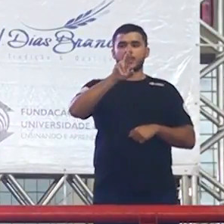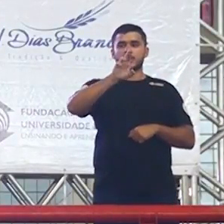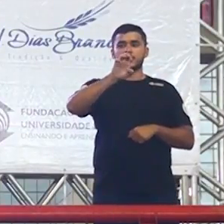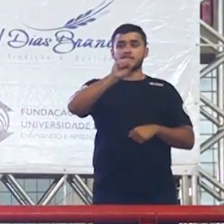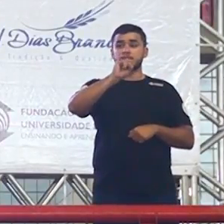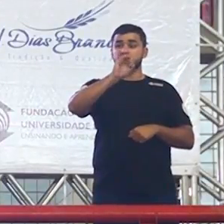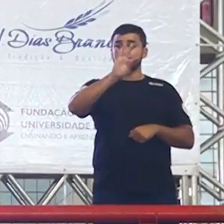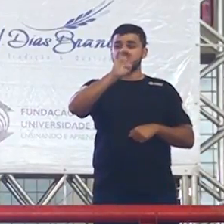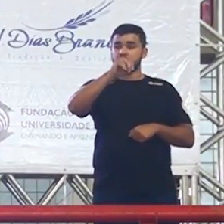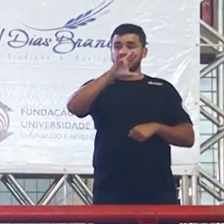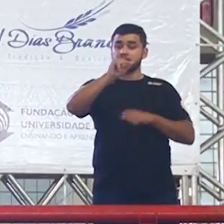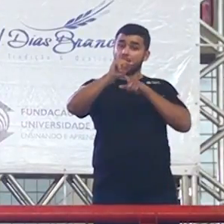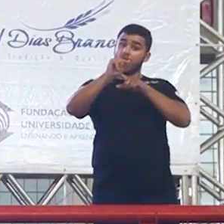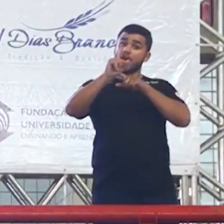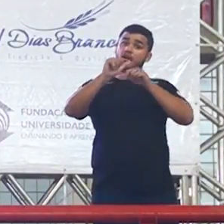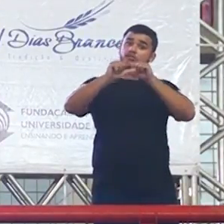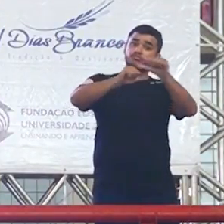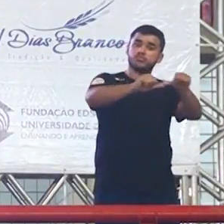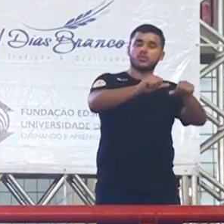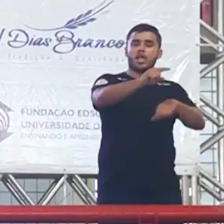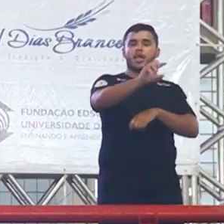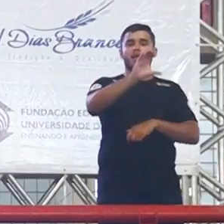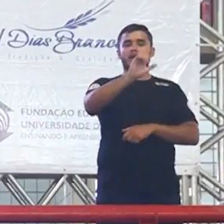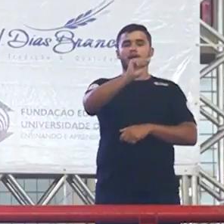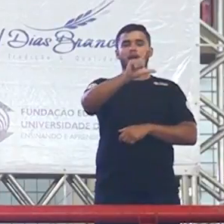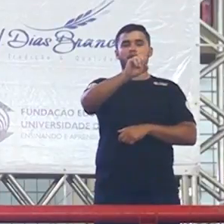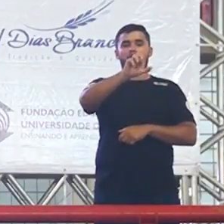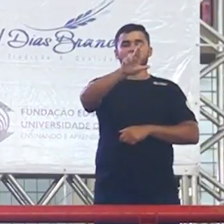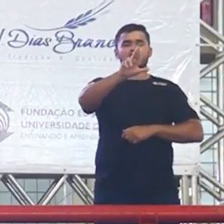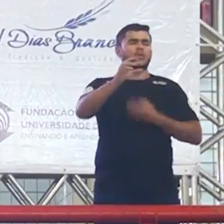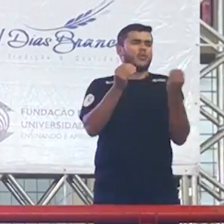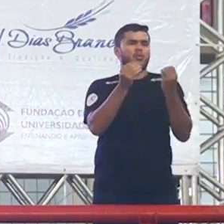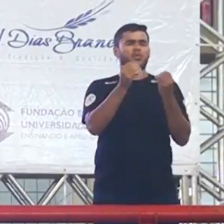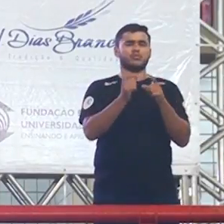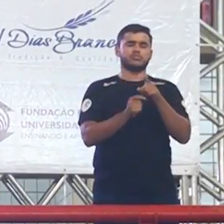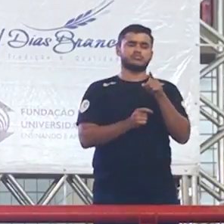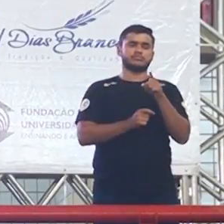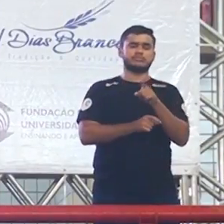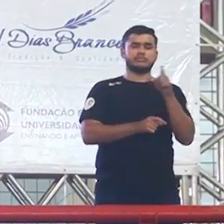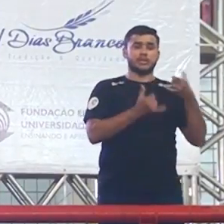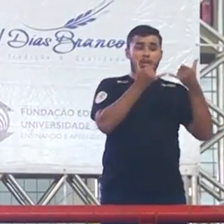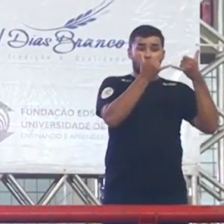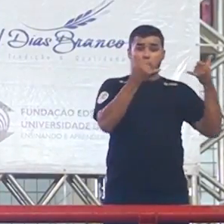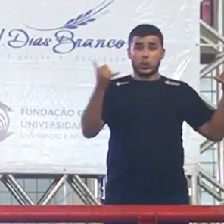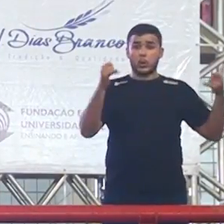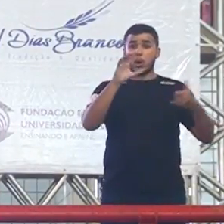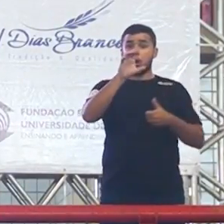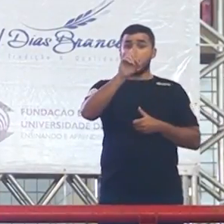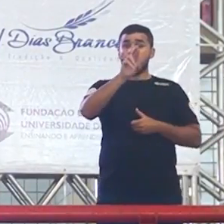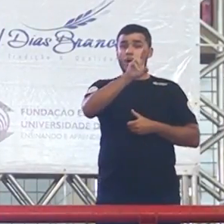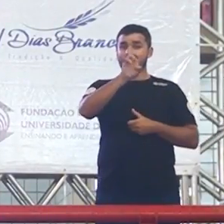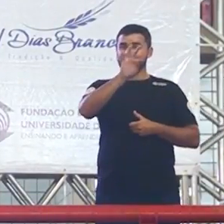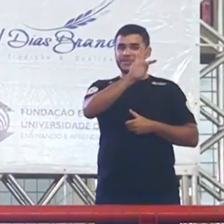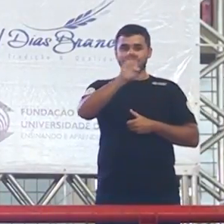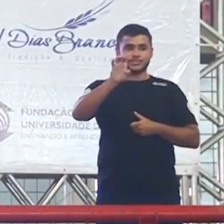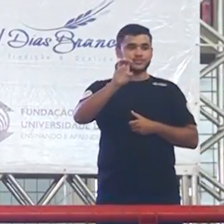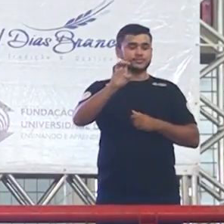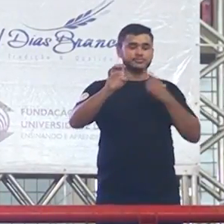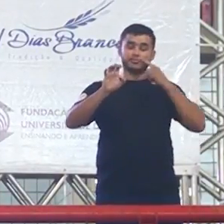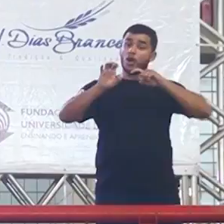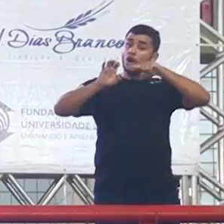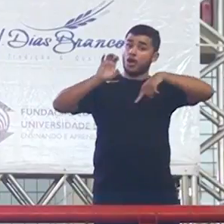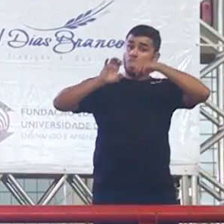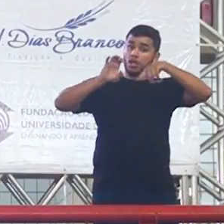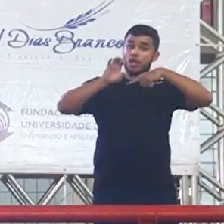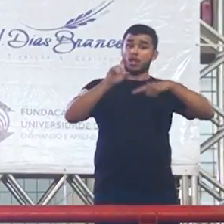calor. Professor, e como é que a gente gera uma corrente? Vou explicar de novo. Sempre que você